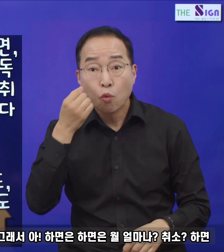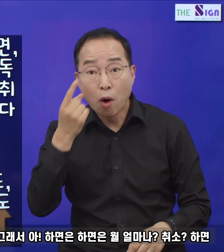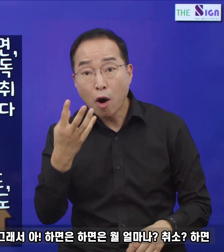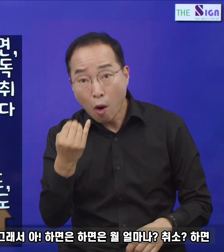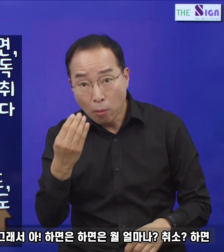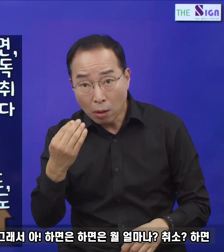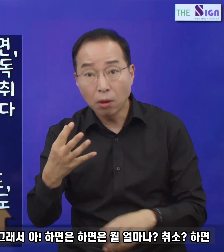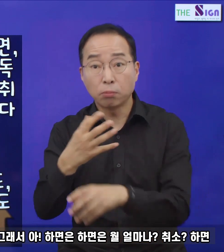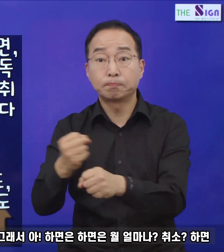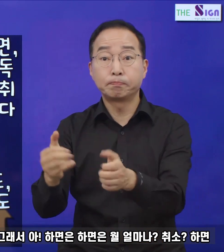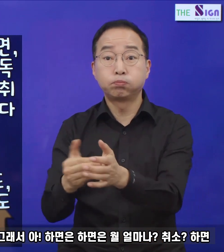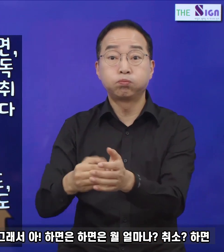월 얼마나